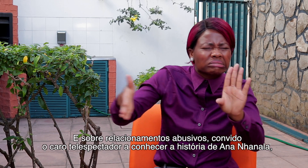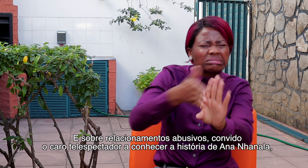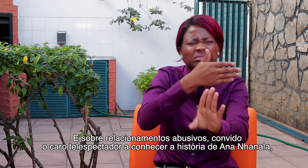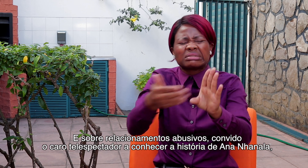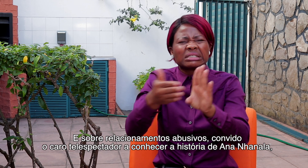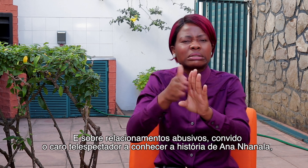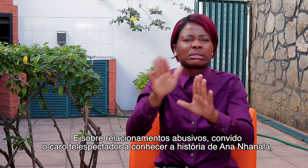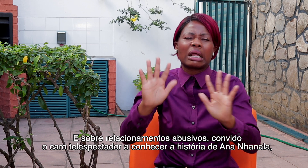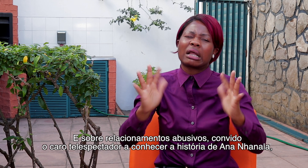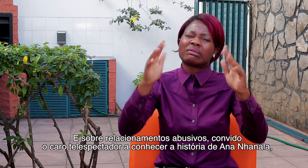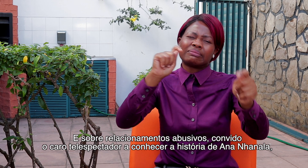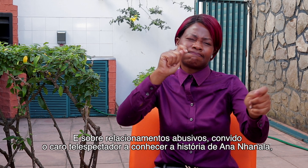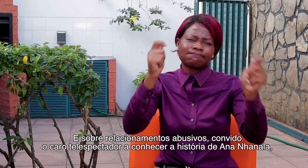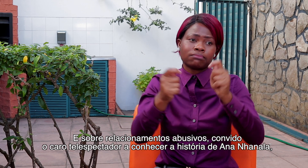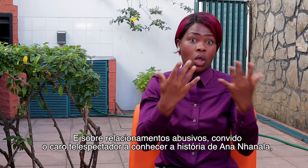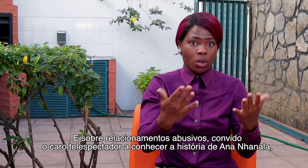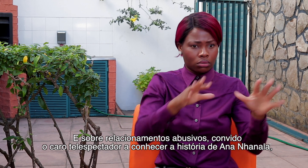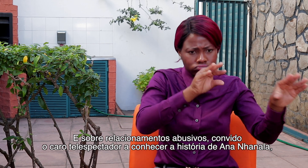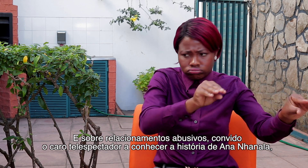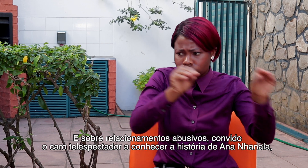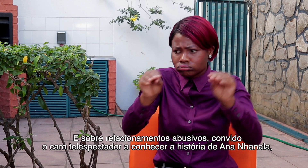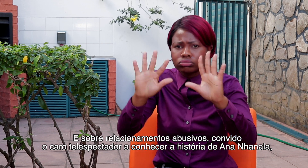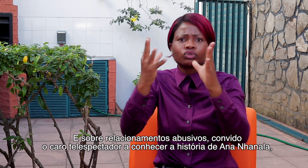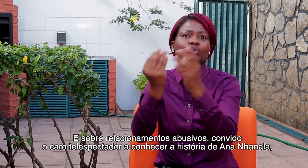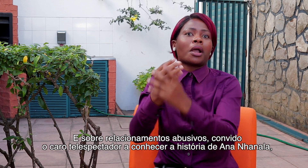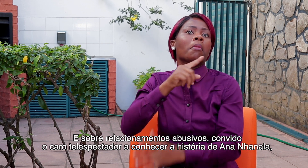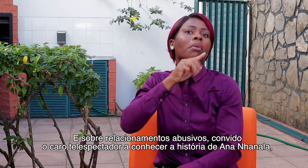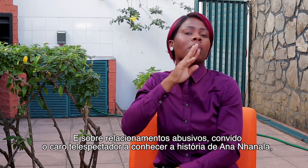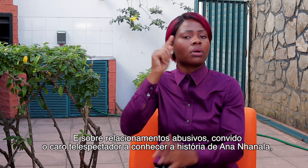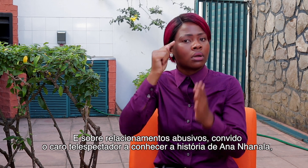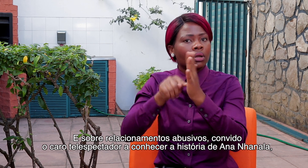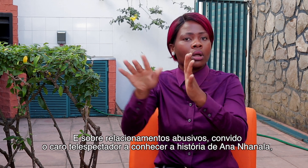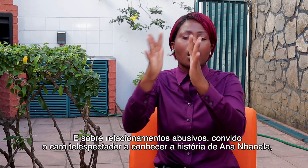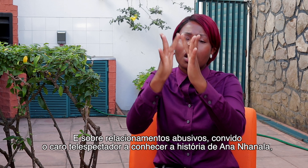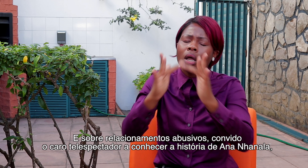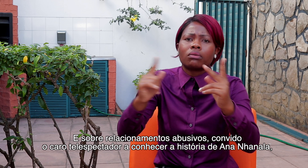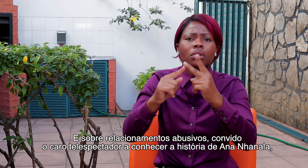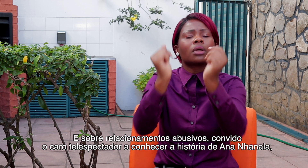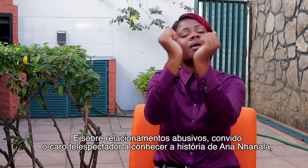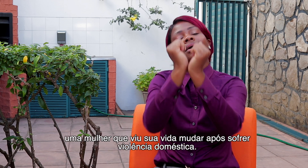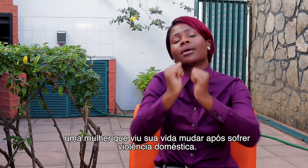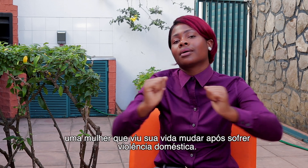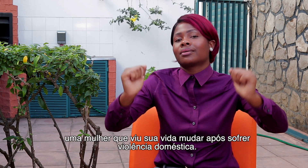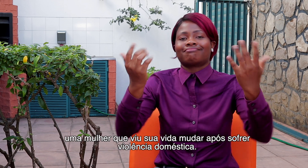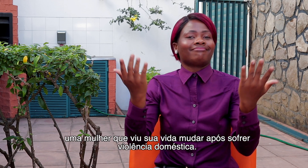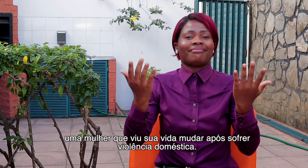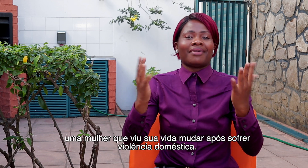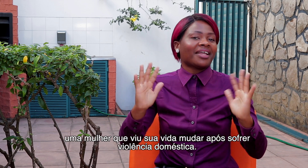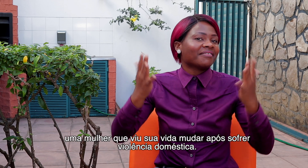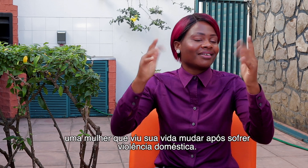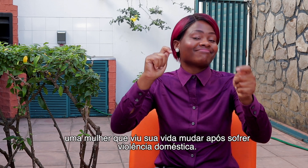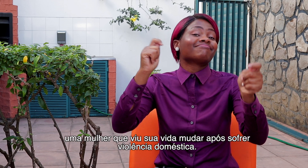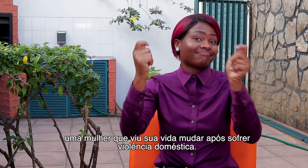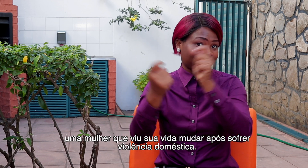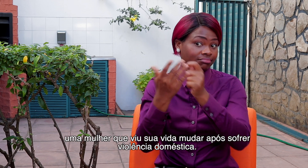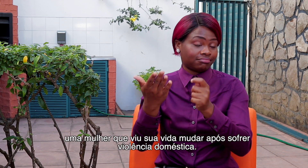relacionamentos abusivos, convido o caro telespectador a conhecer a história de Ana Nhanala, uma mulher que viu